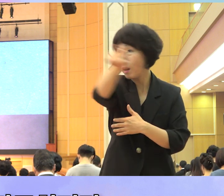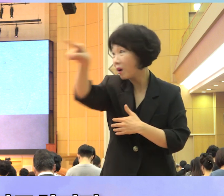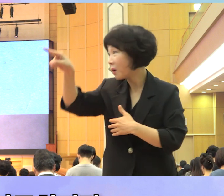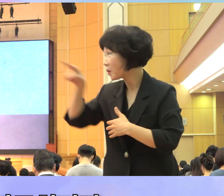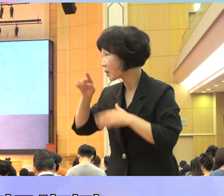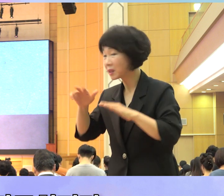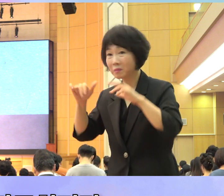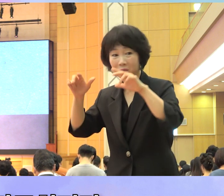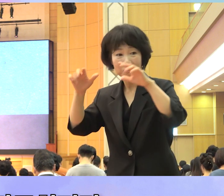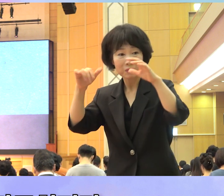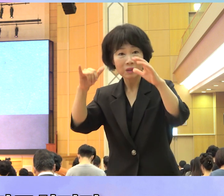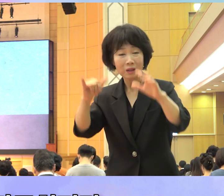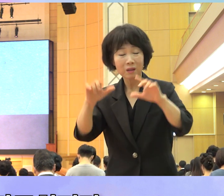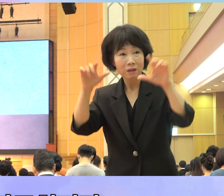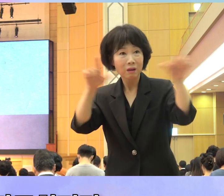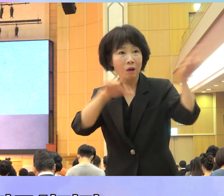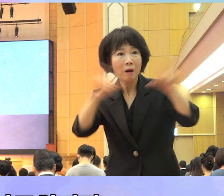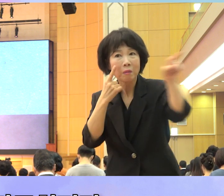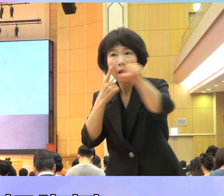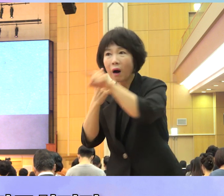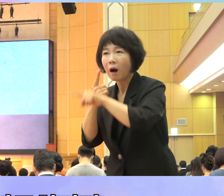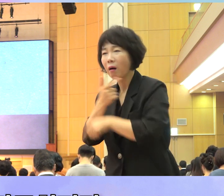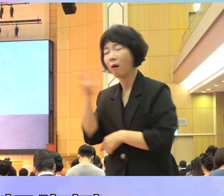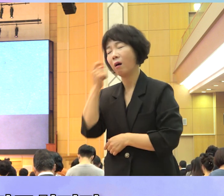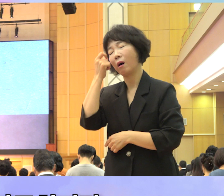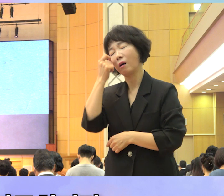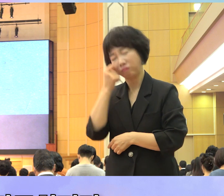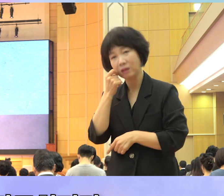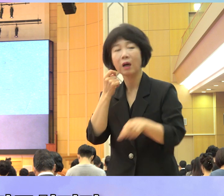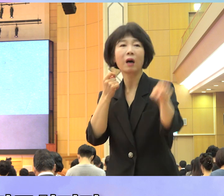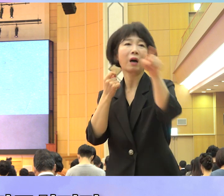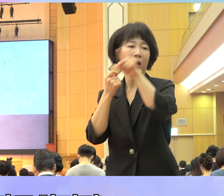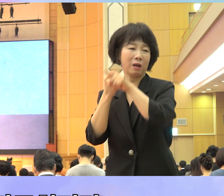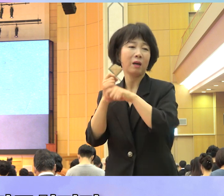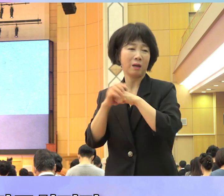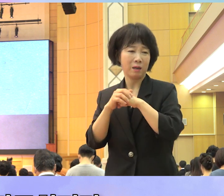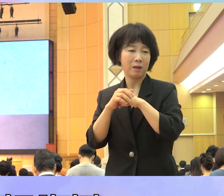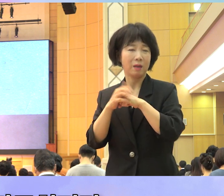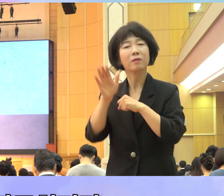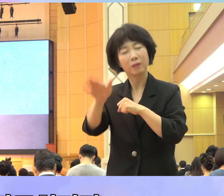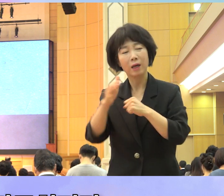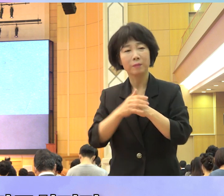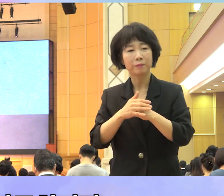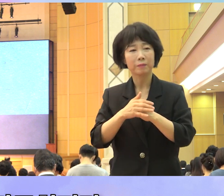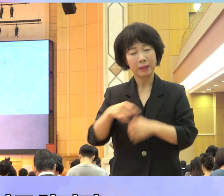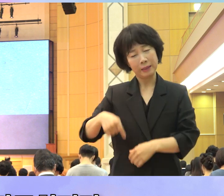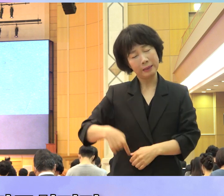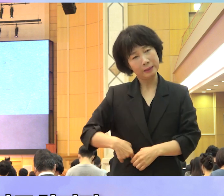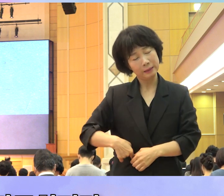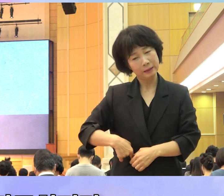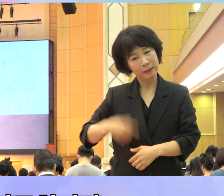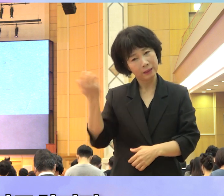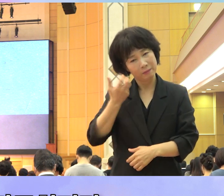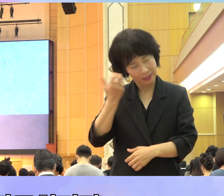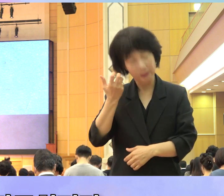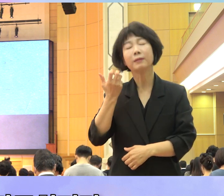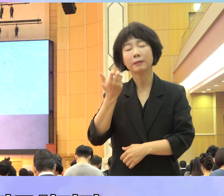너희들의 삶이 정말 불쌍하구나. 내 핵심 사역이 아님에도 불구하고 불쌍히